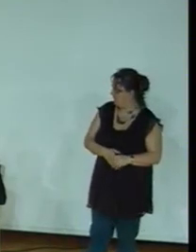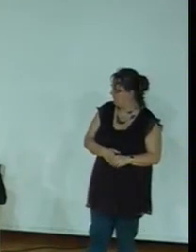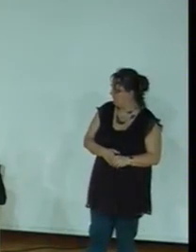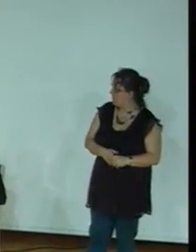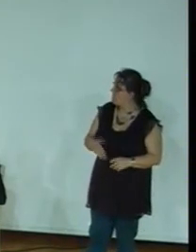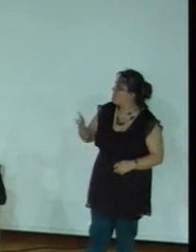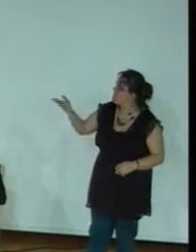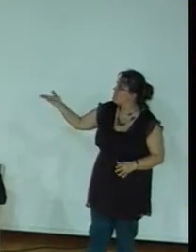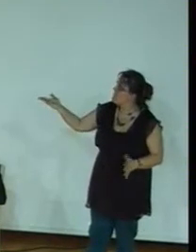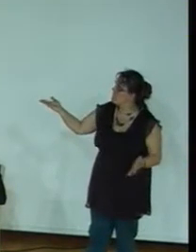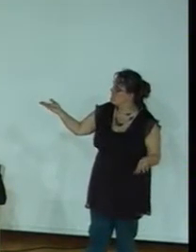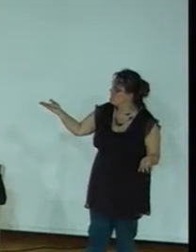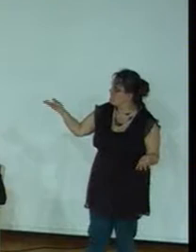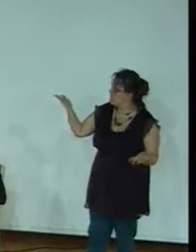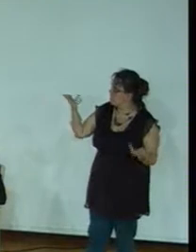Stéphane,